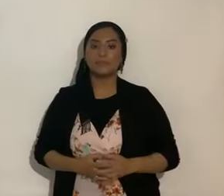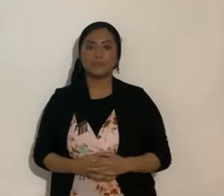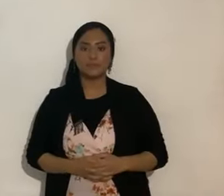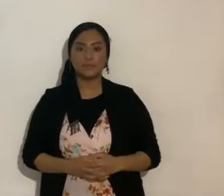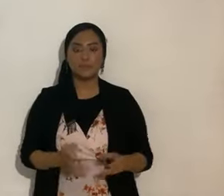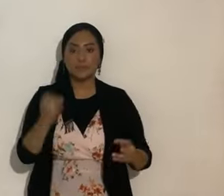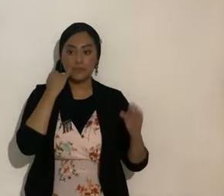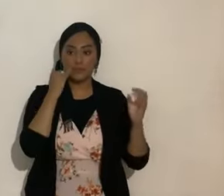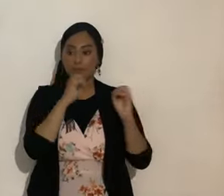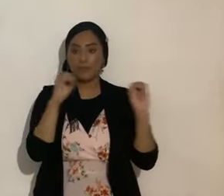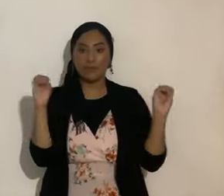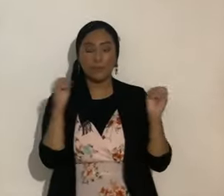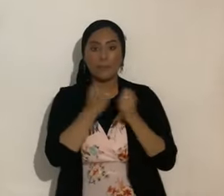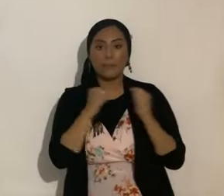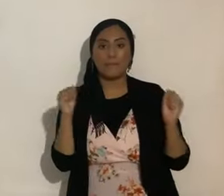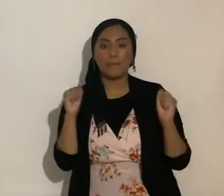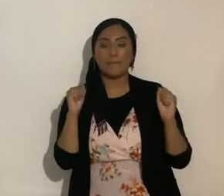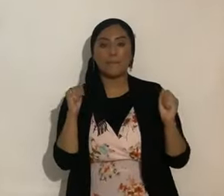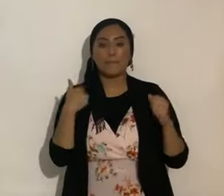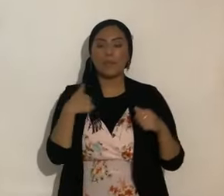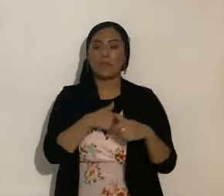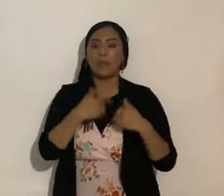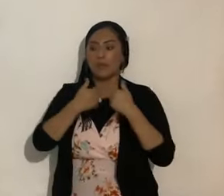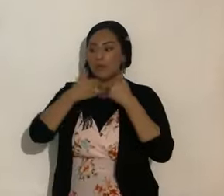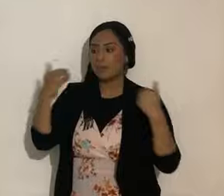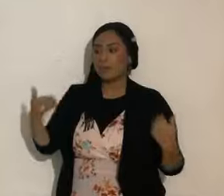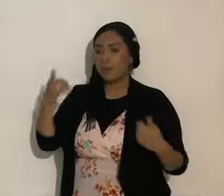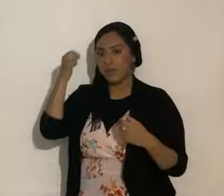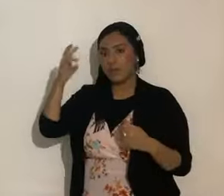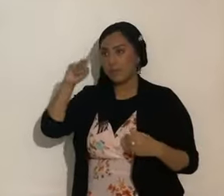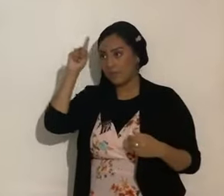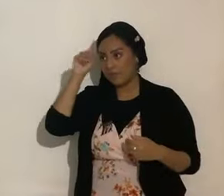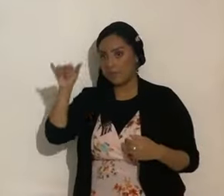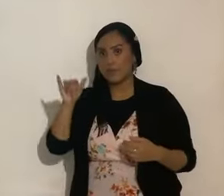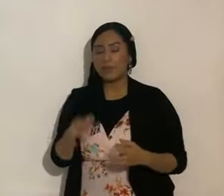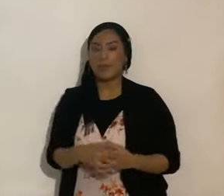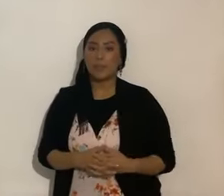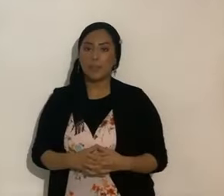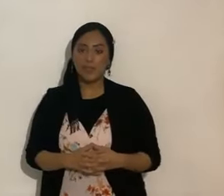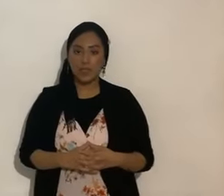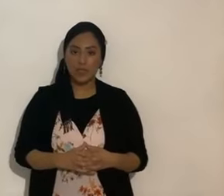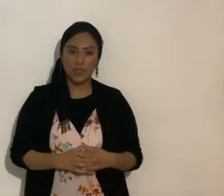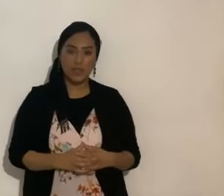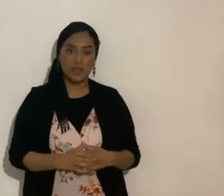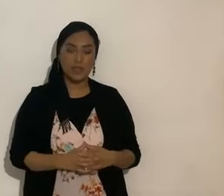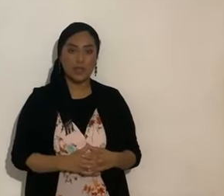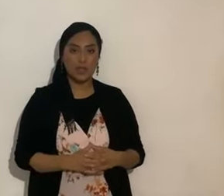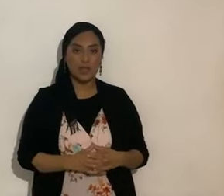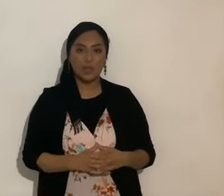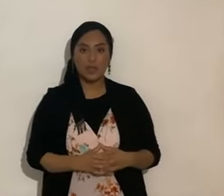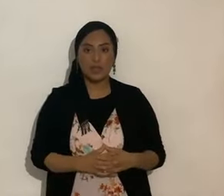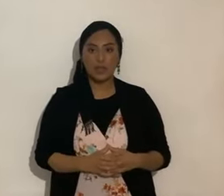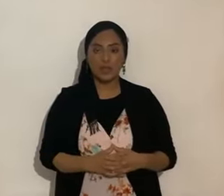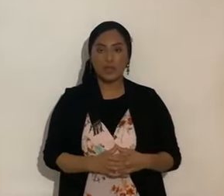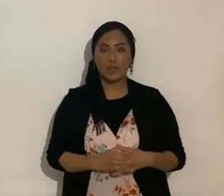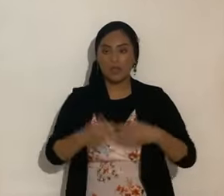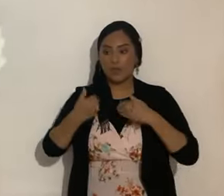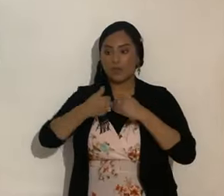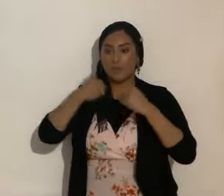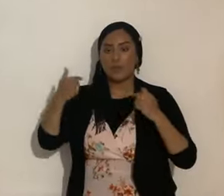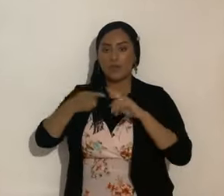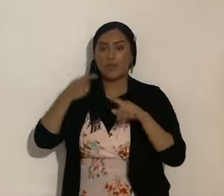no salvación es estar separado de Yahshua por la eternidad. Eso es lo que es el infierno. Es lo más feo, estar separados